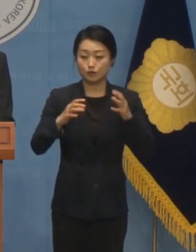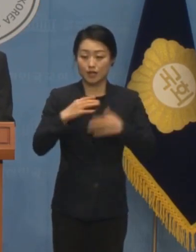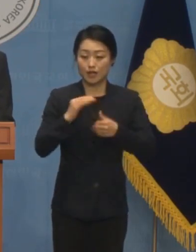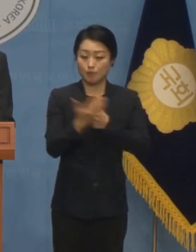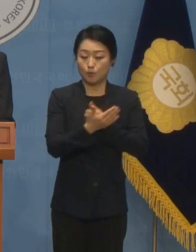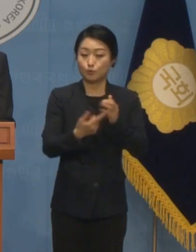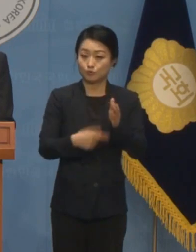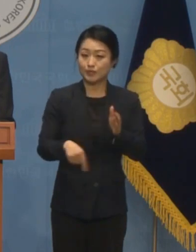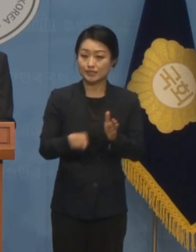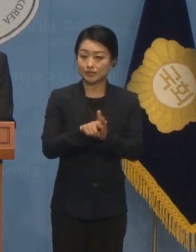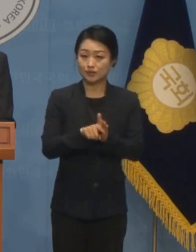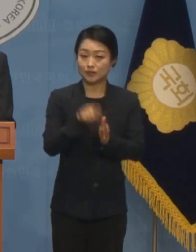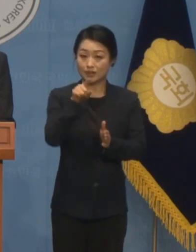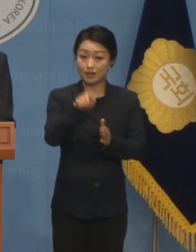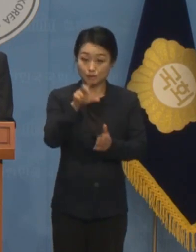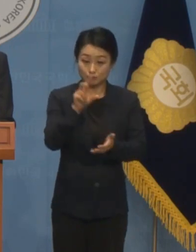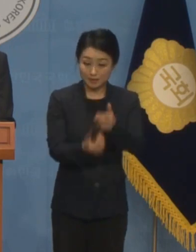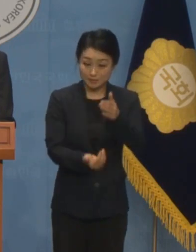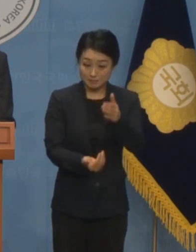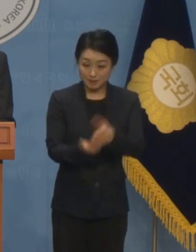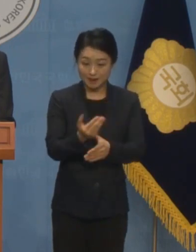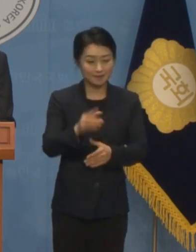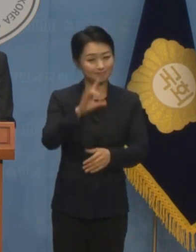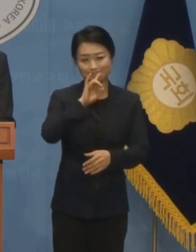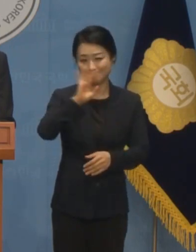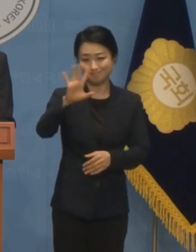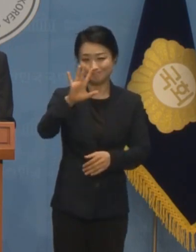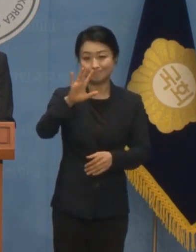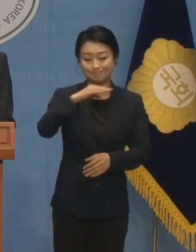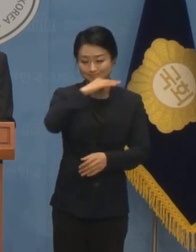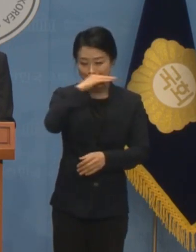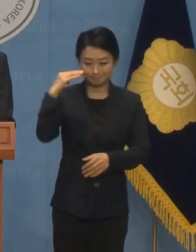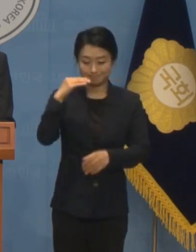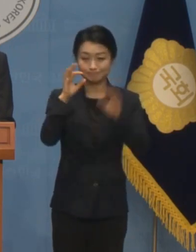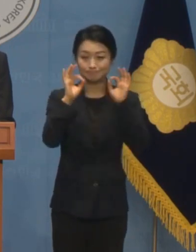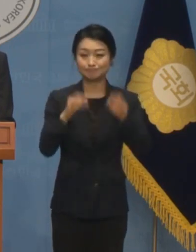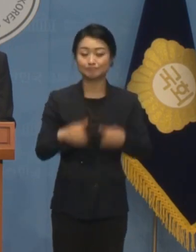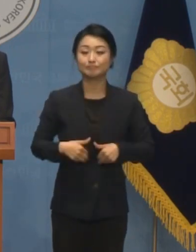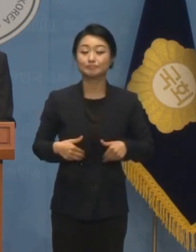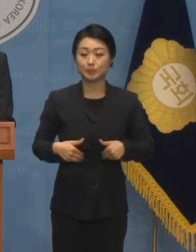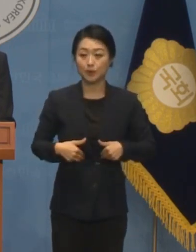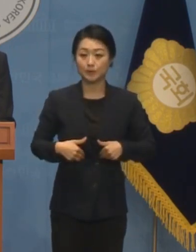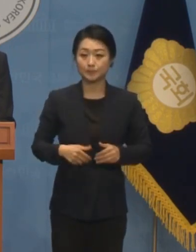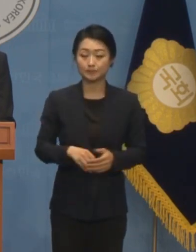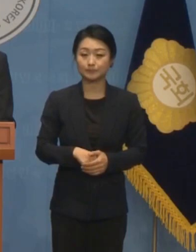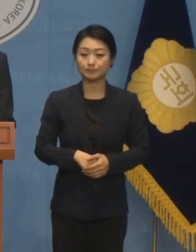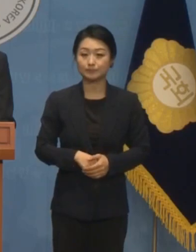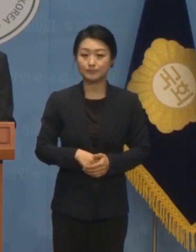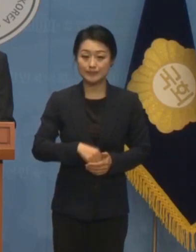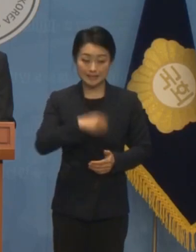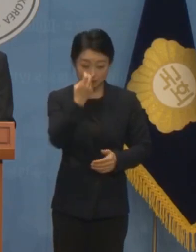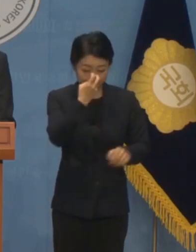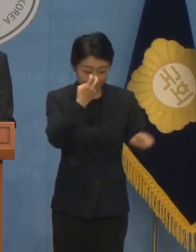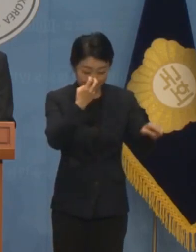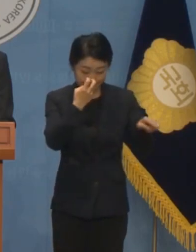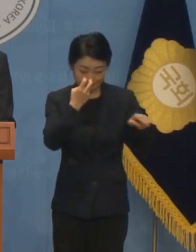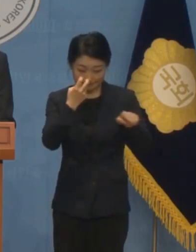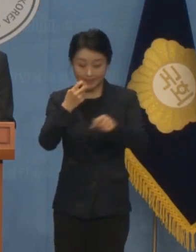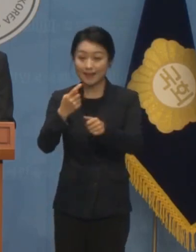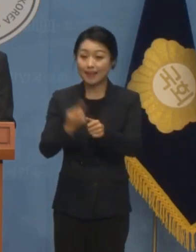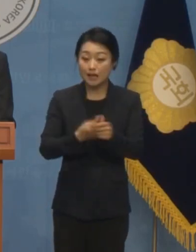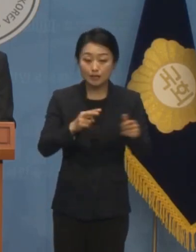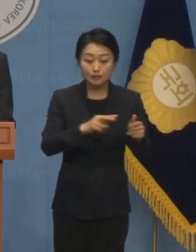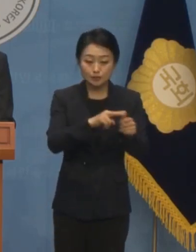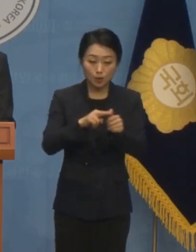국가안보를 위해서라도 이런 잘못은 바로 잡아야 합니다. 감시의 눈이 많을수록